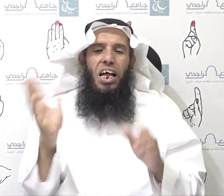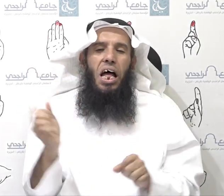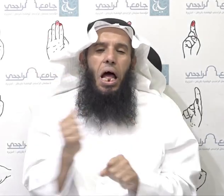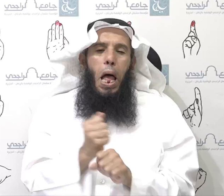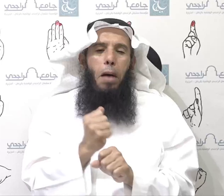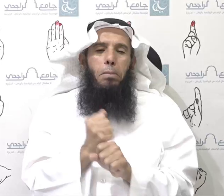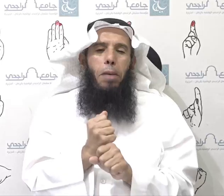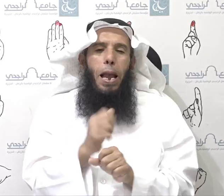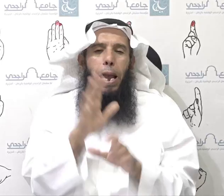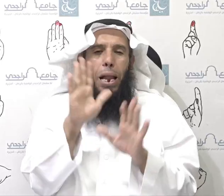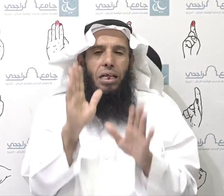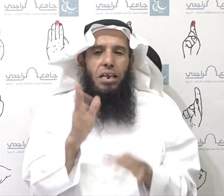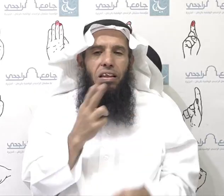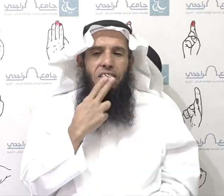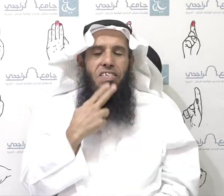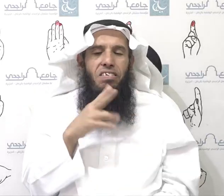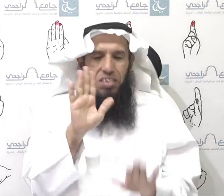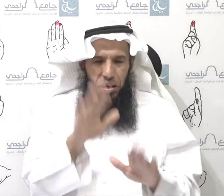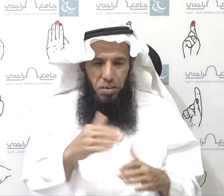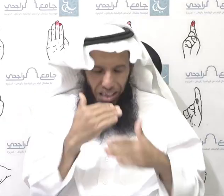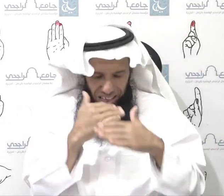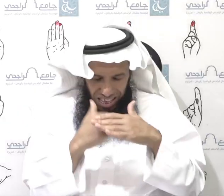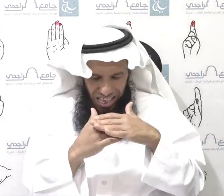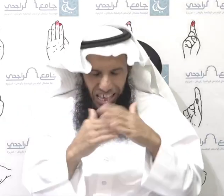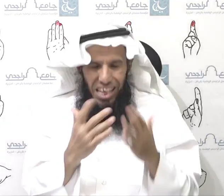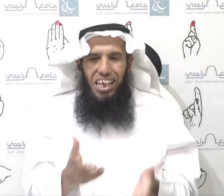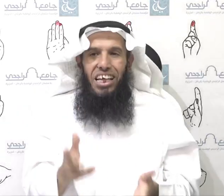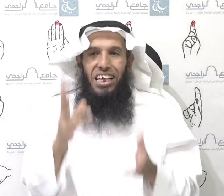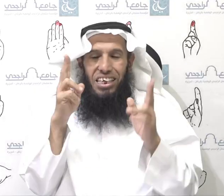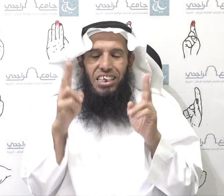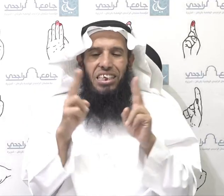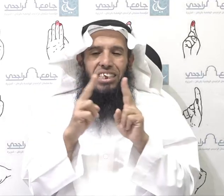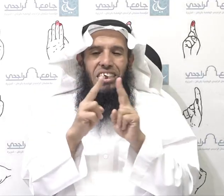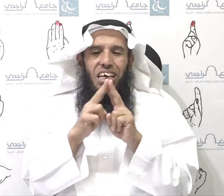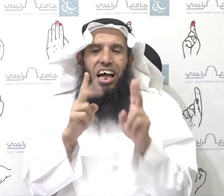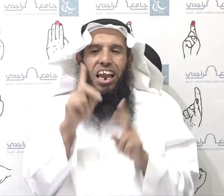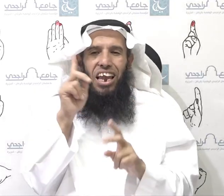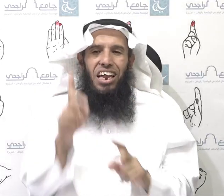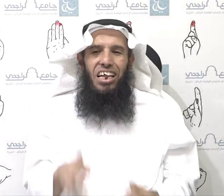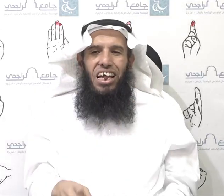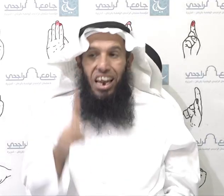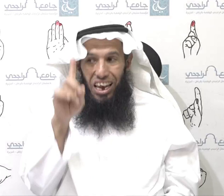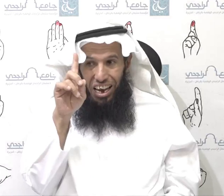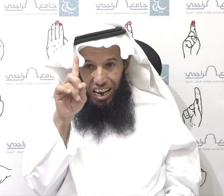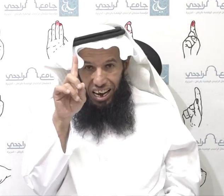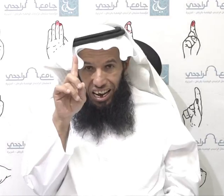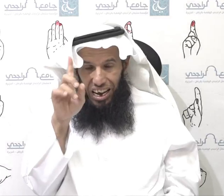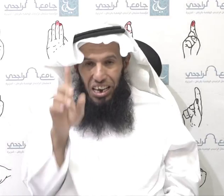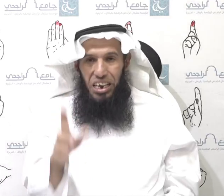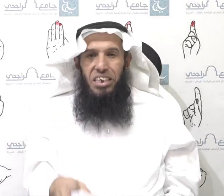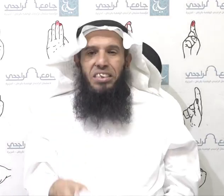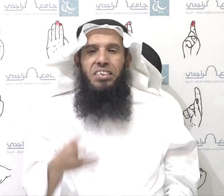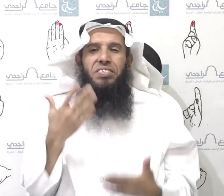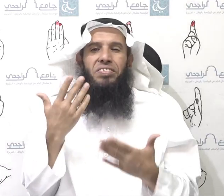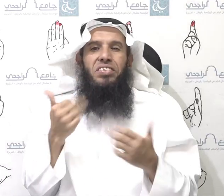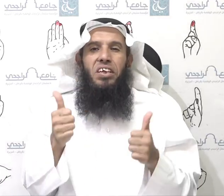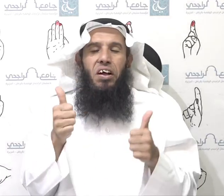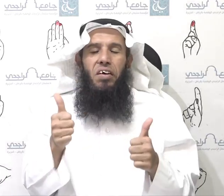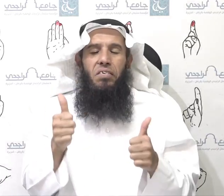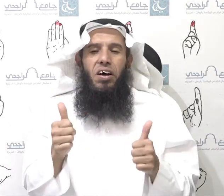الصالح ثم إلى ربك المنتهى، وعنده سبحانه الجزاء الأوفى. إن